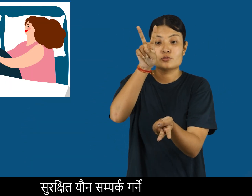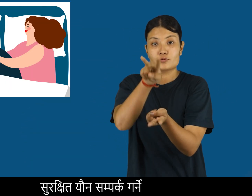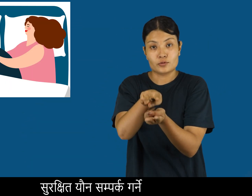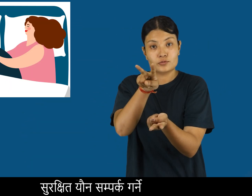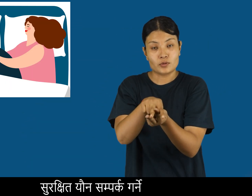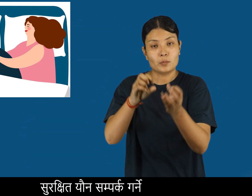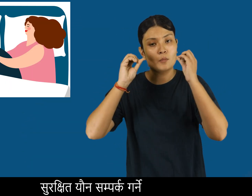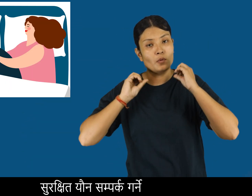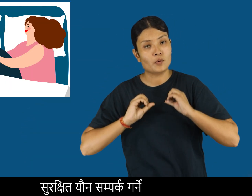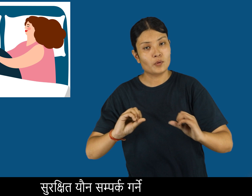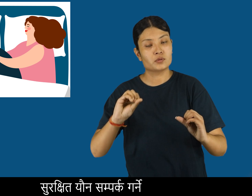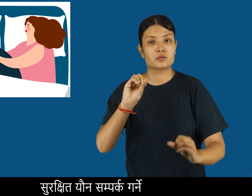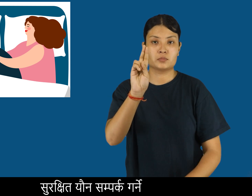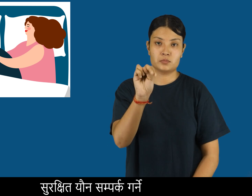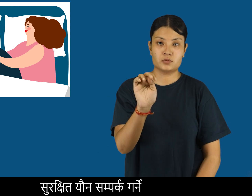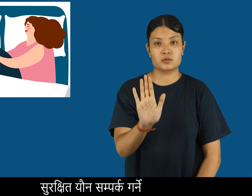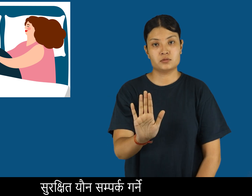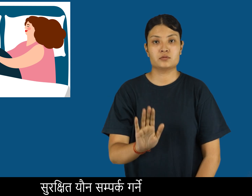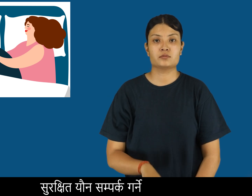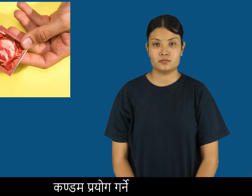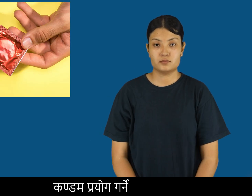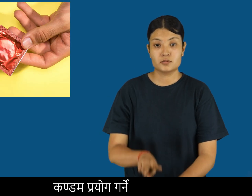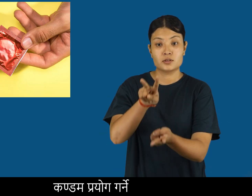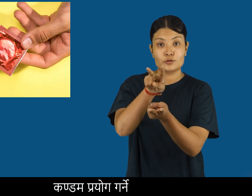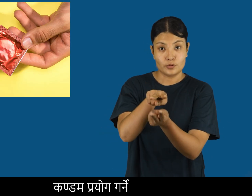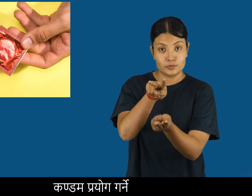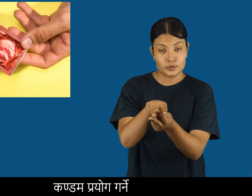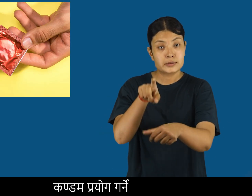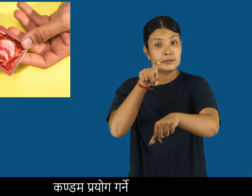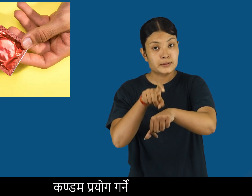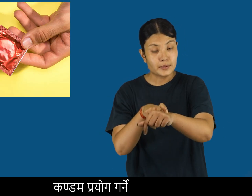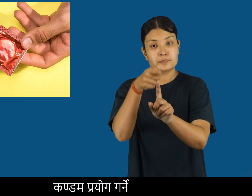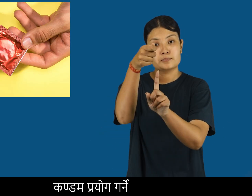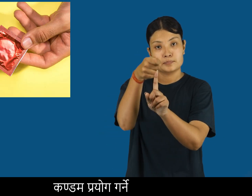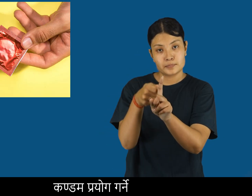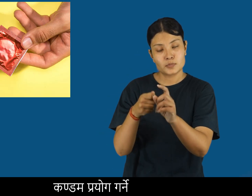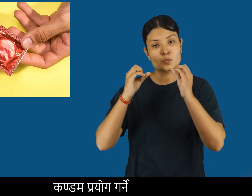सुरक्षित यौन सम्पर्क गर्ने, यसका लागि कन्डमको प्रयोग गर्न सकिन्छ।